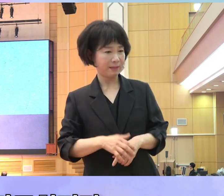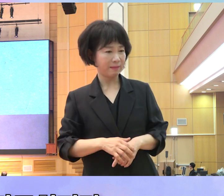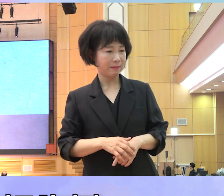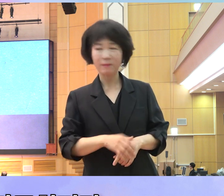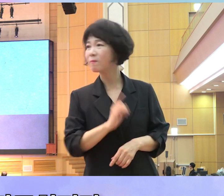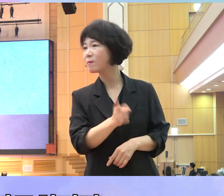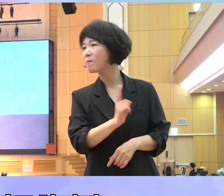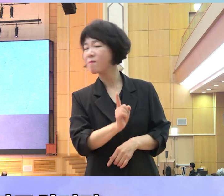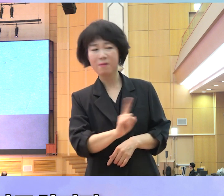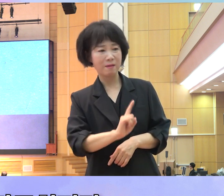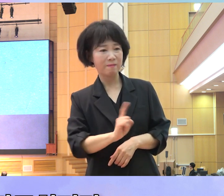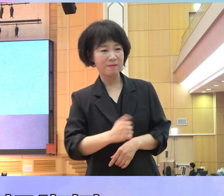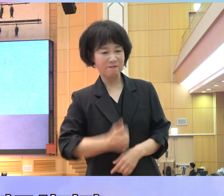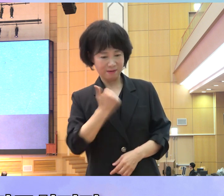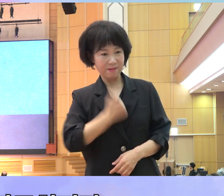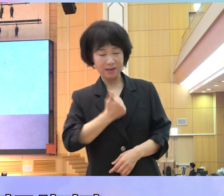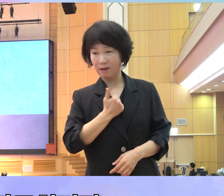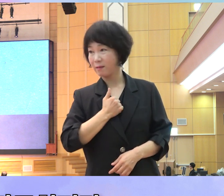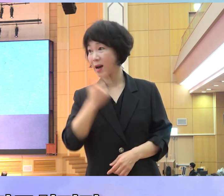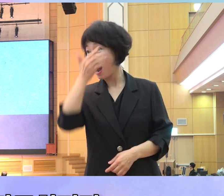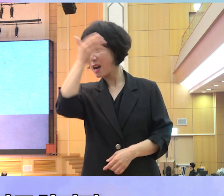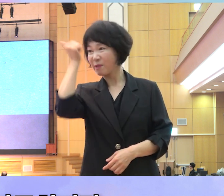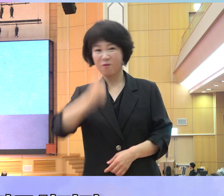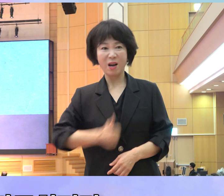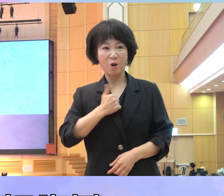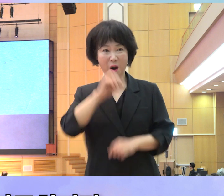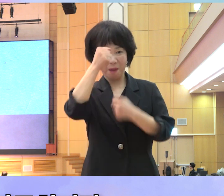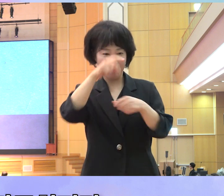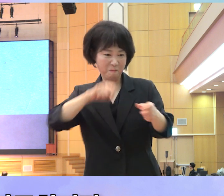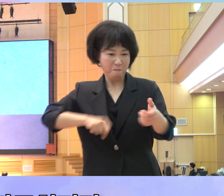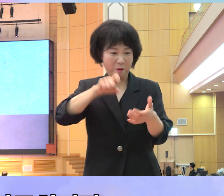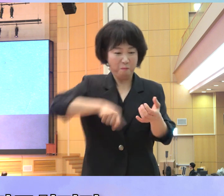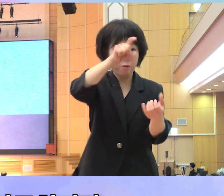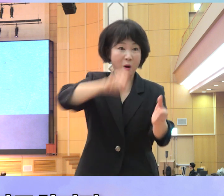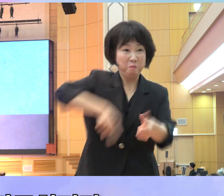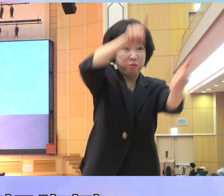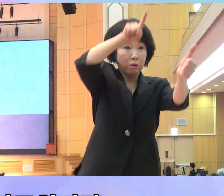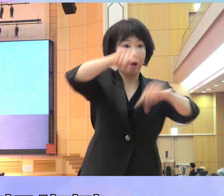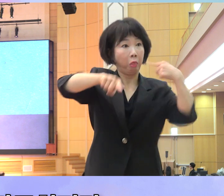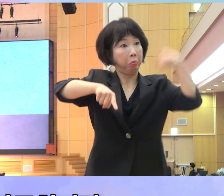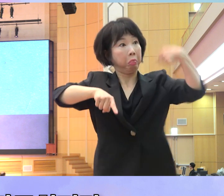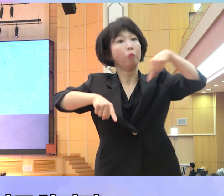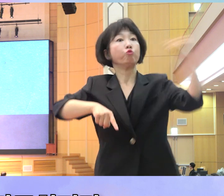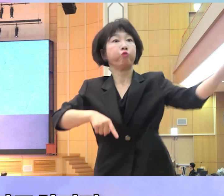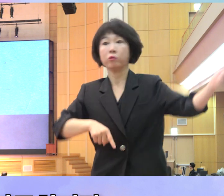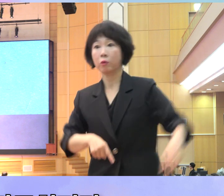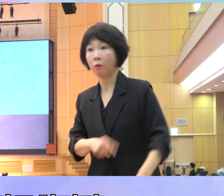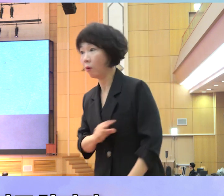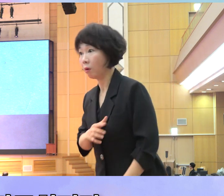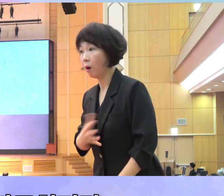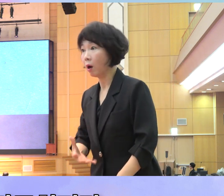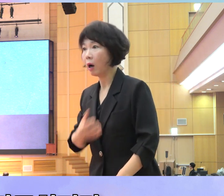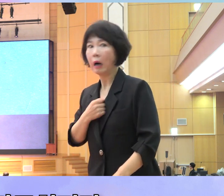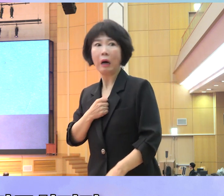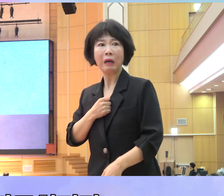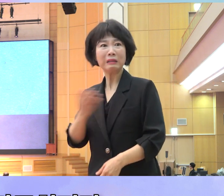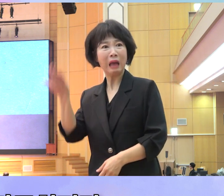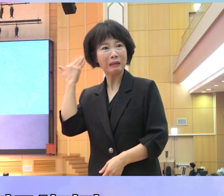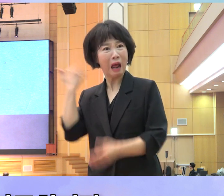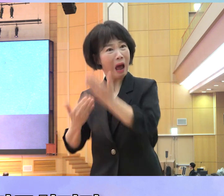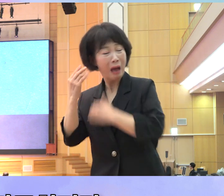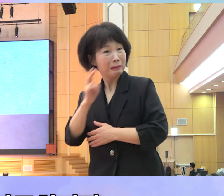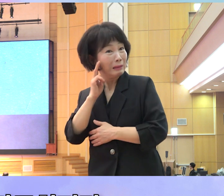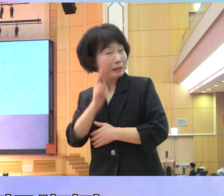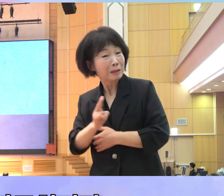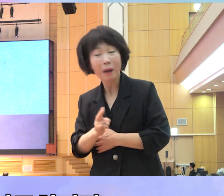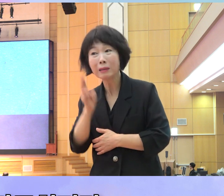되는데 그냥 막 급체해가지고 돌아가시대요. 급체해가지고. 뭐 급체도 해서 돌아가시고 그래요. 뭐 얘기하다